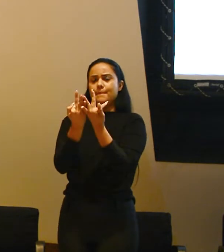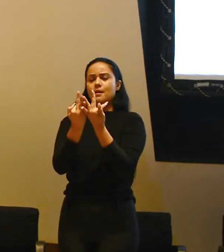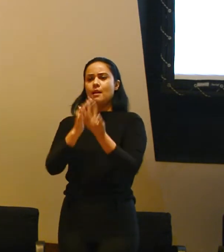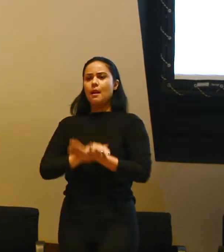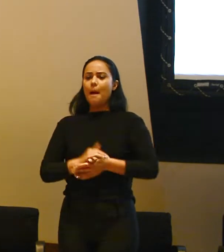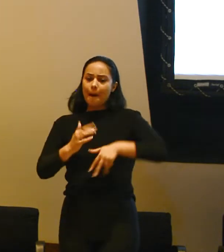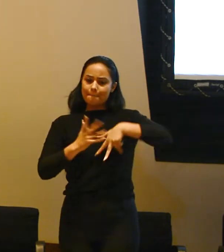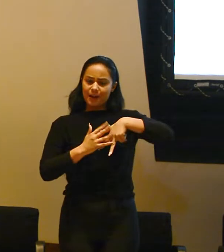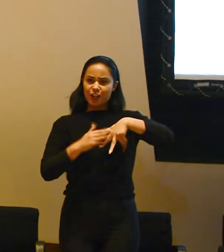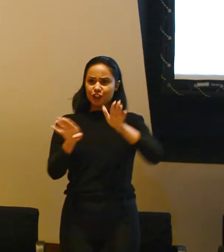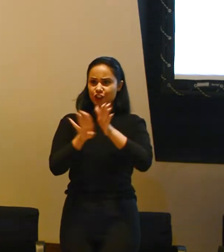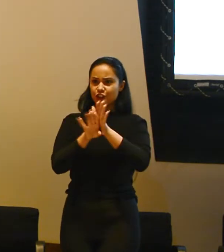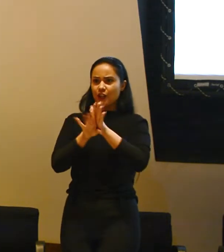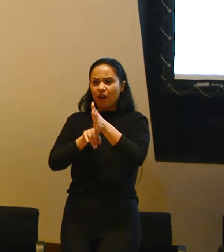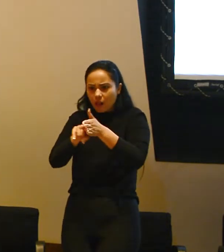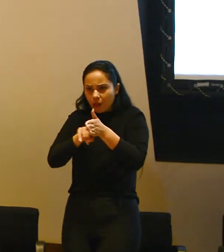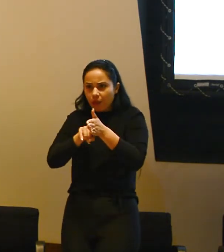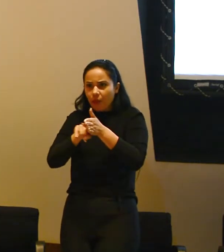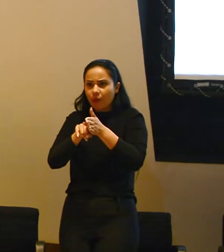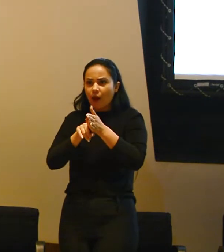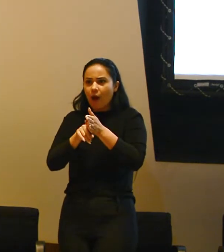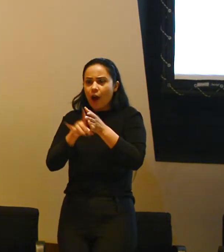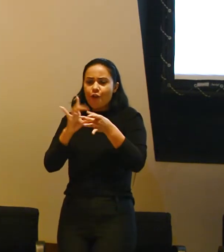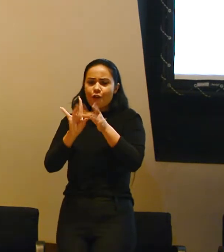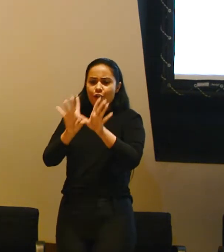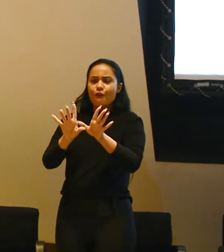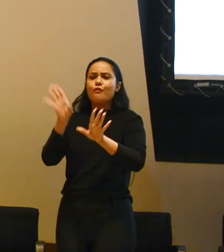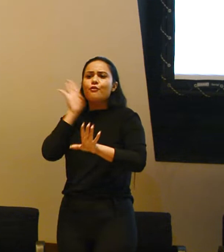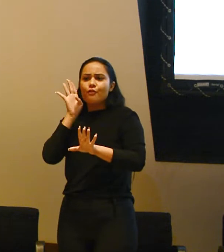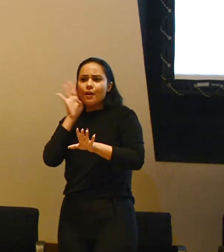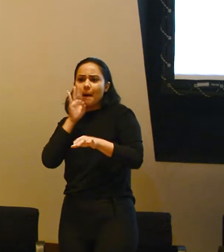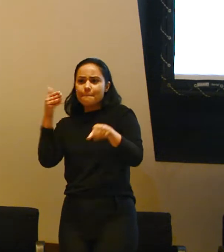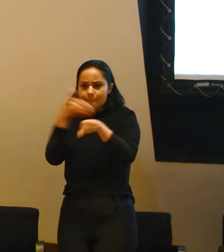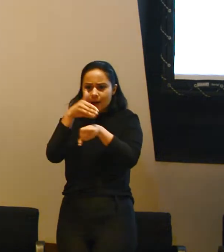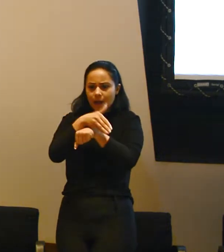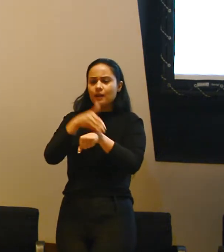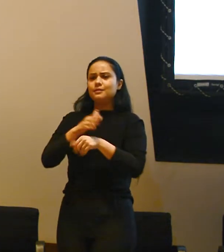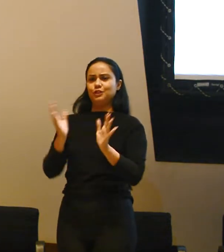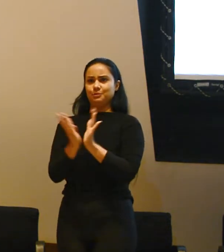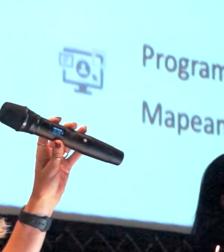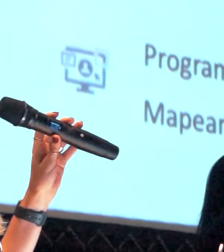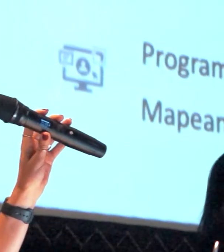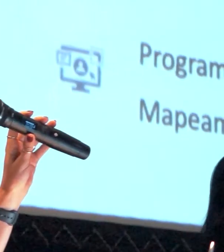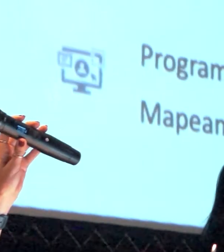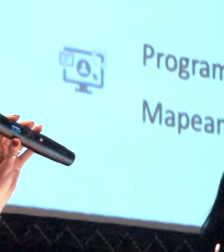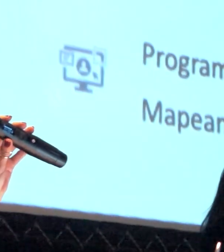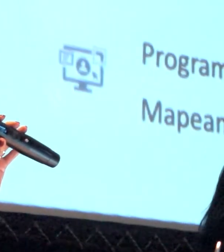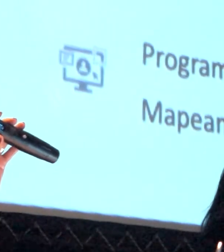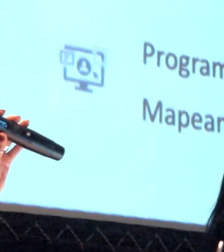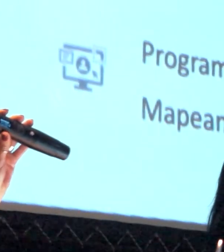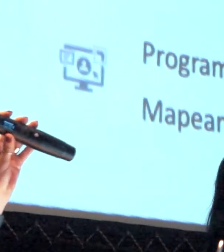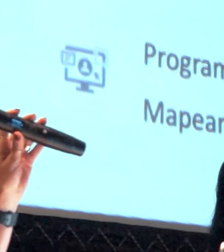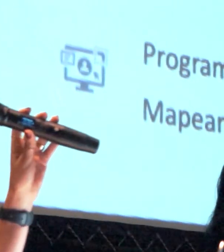pacientes chegam na clínica, eles se sentem muito à vontade e é muito legal fazer parte desse time. Então, falando um pouquinho, né, sobre